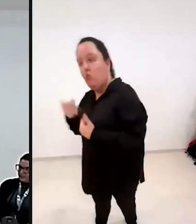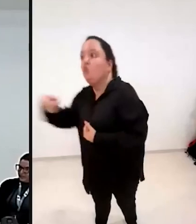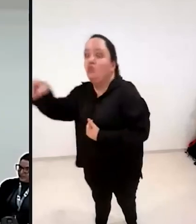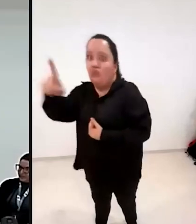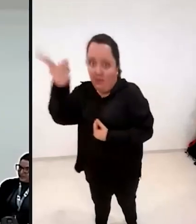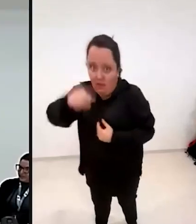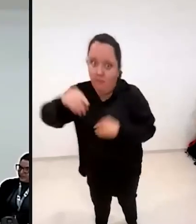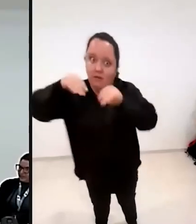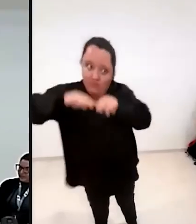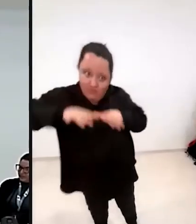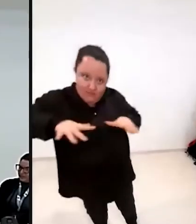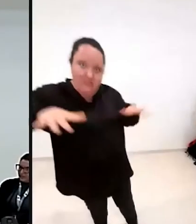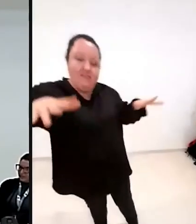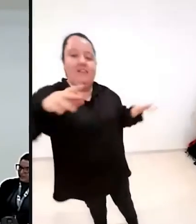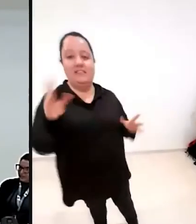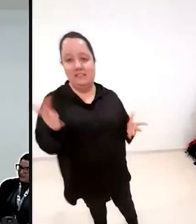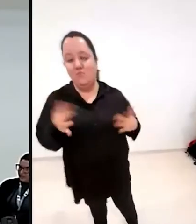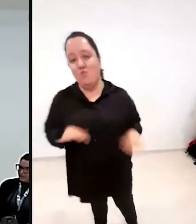y